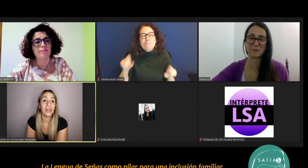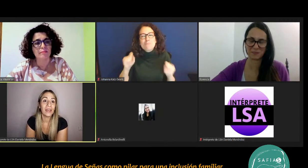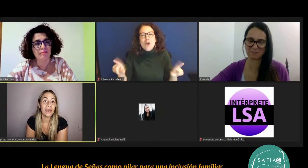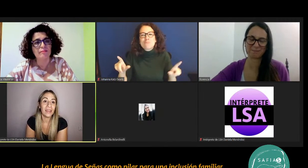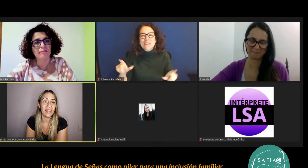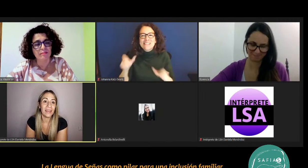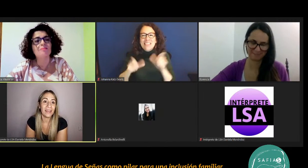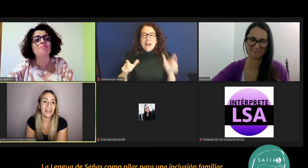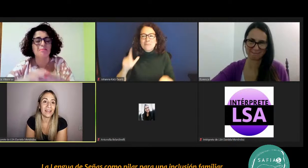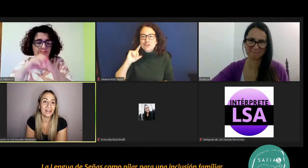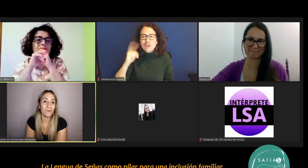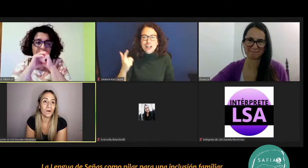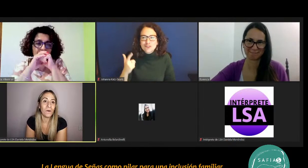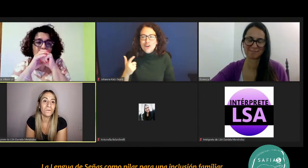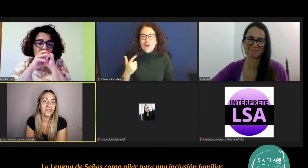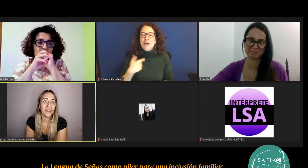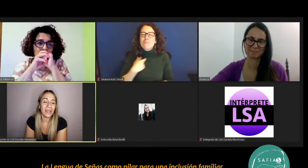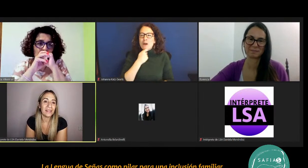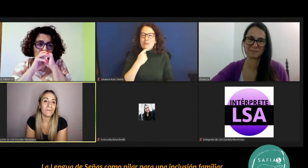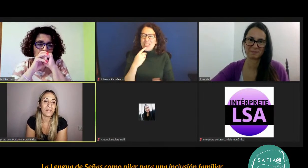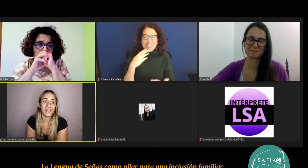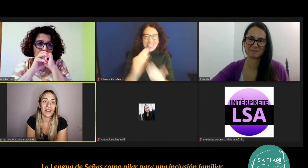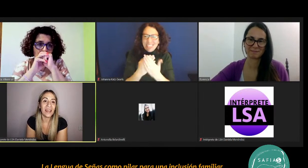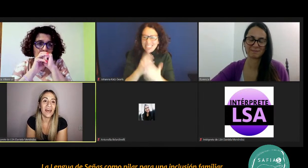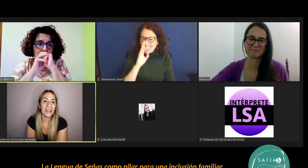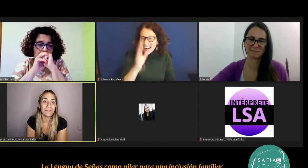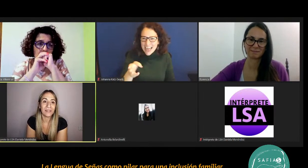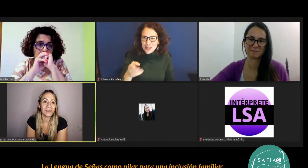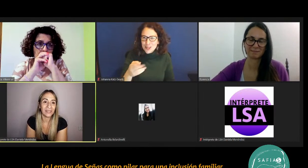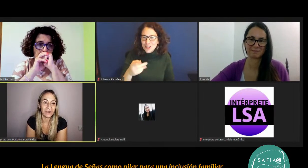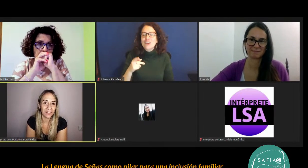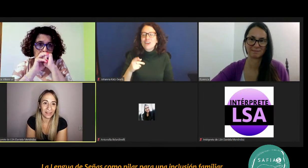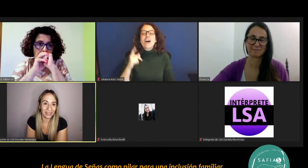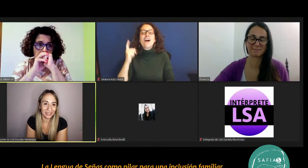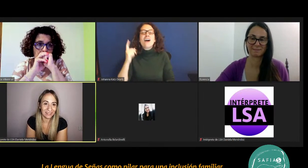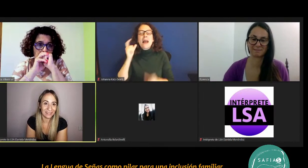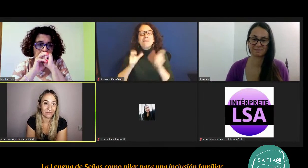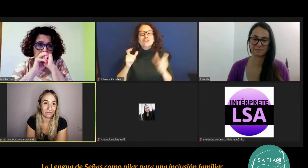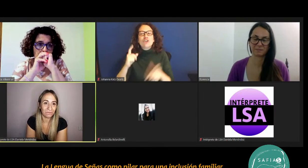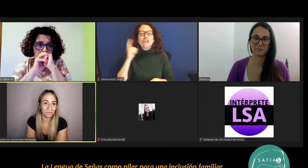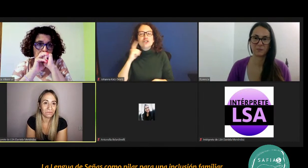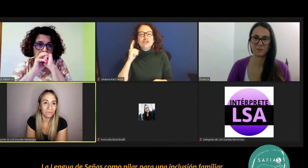llamarnos. Como es la personalidad de la persona sorda.